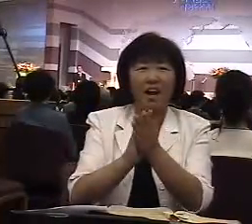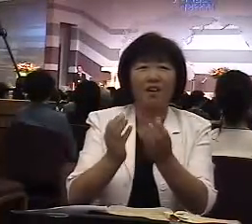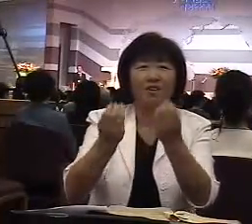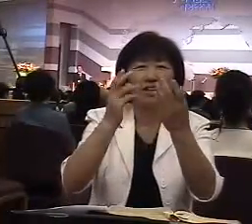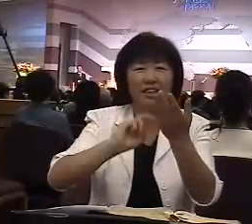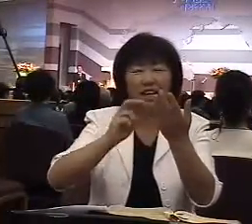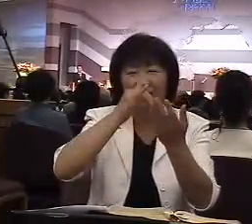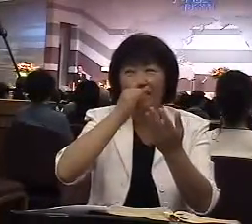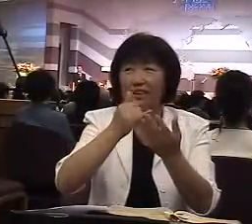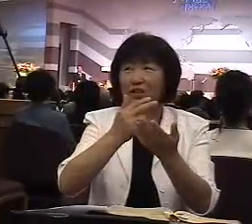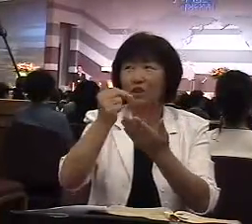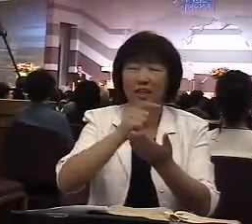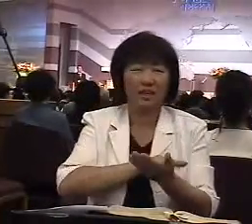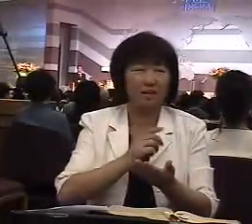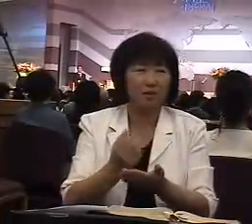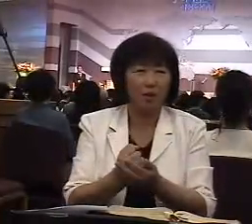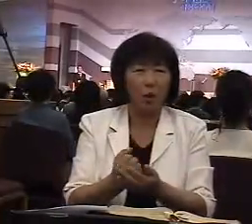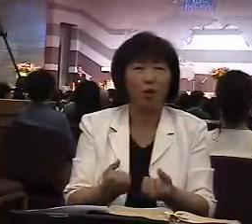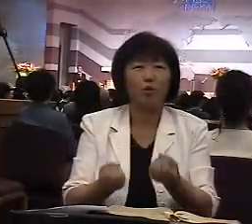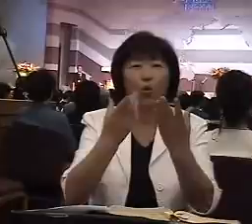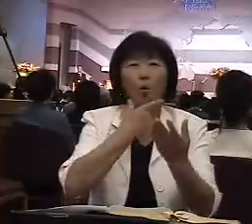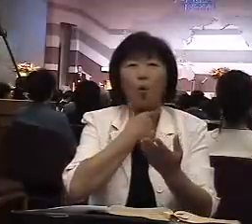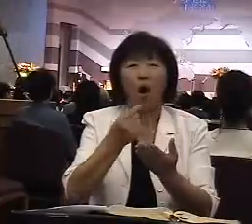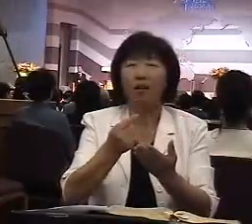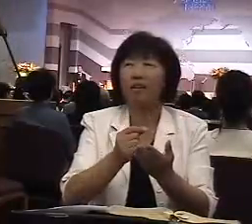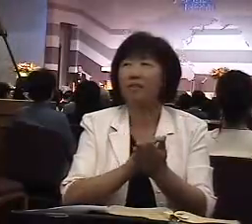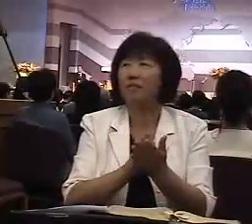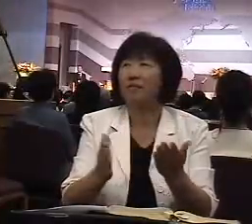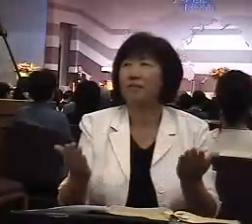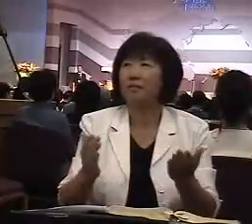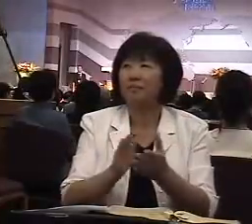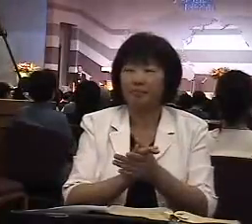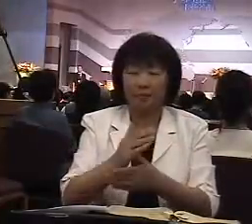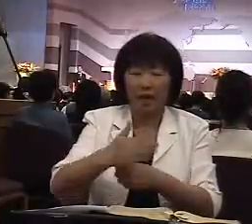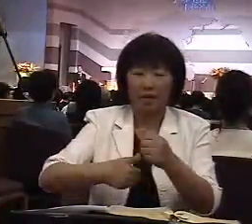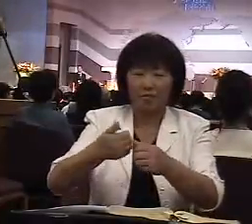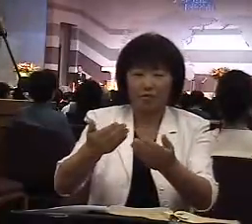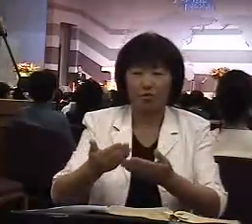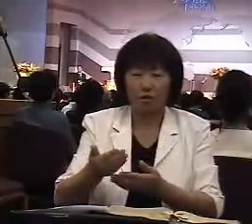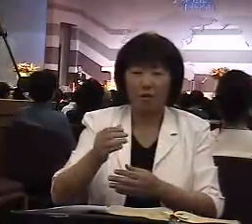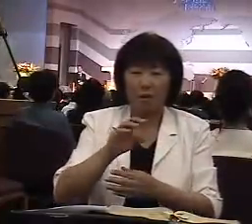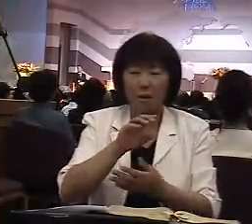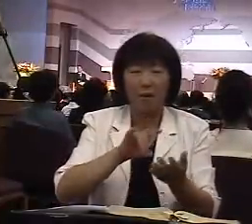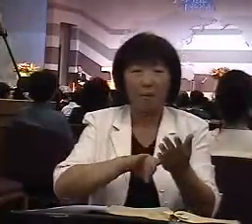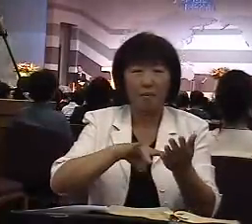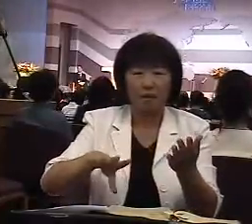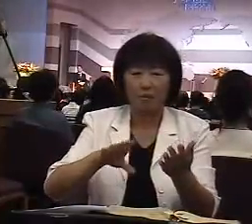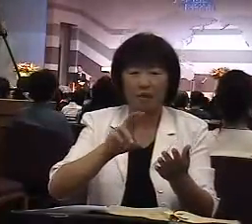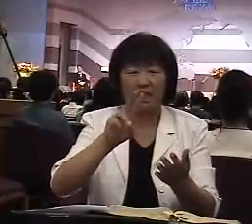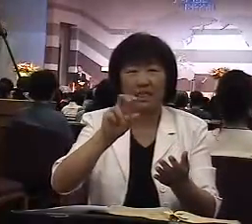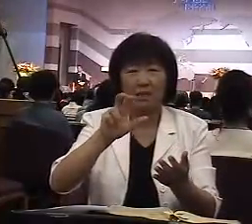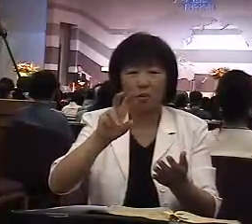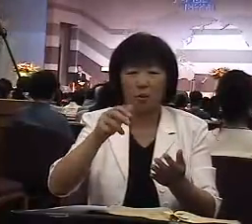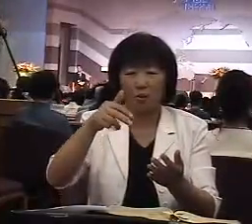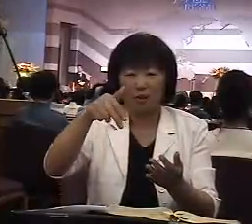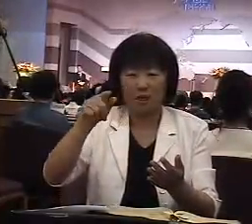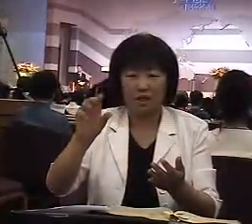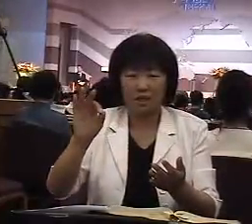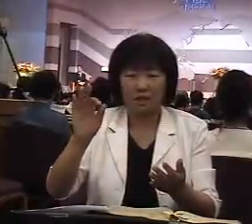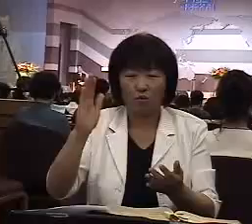찬양할 수 있기를 주님의 이름으로 축원합니다. 오늘 주시는 하나님 말씀은 마태복음 25장이